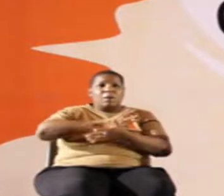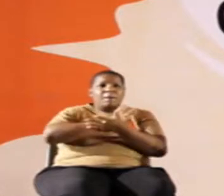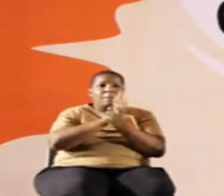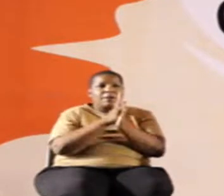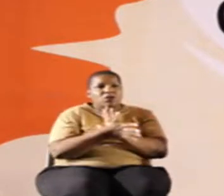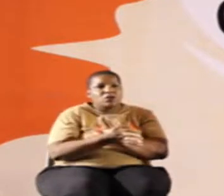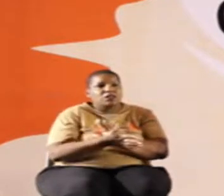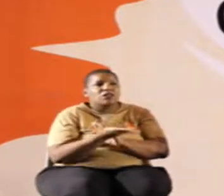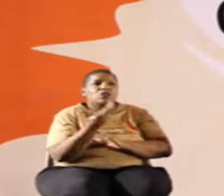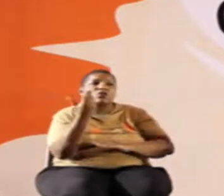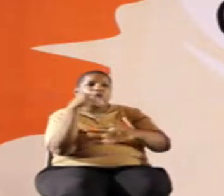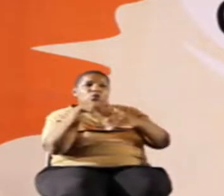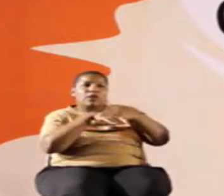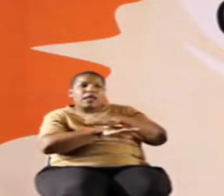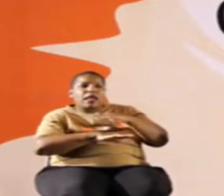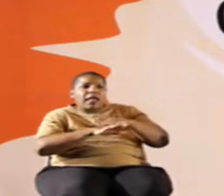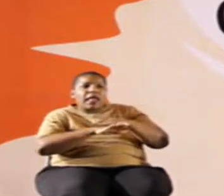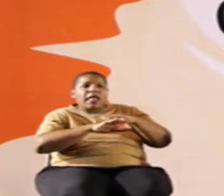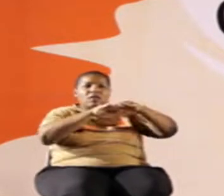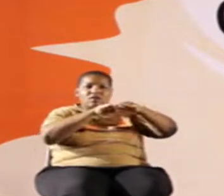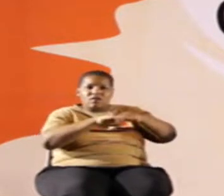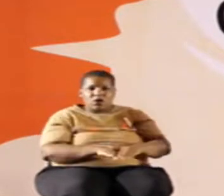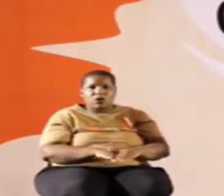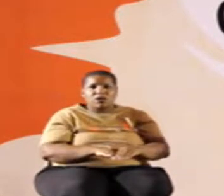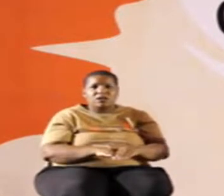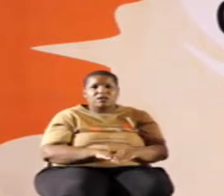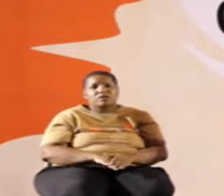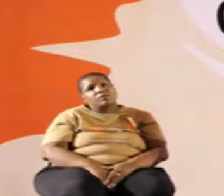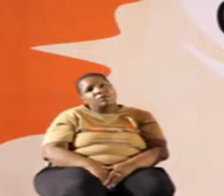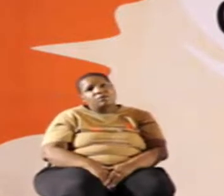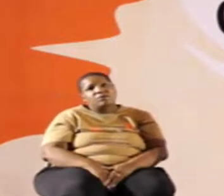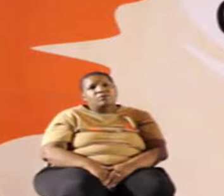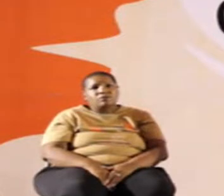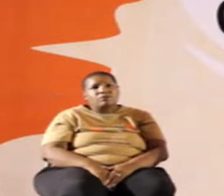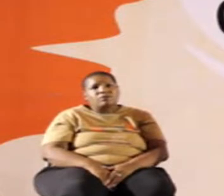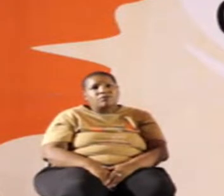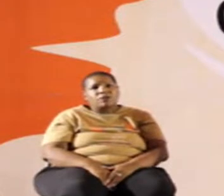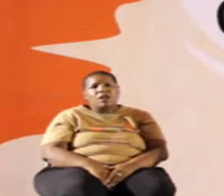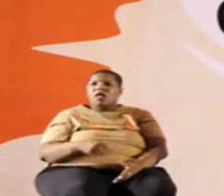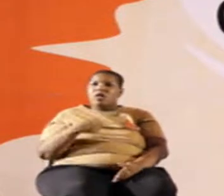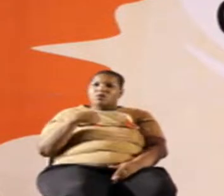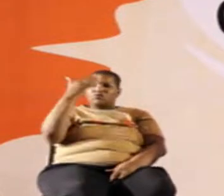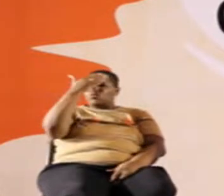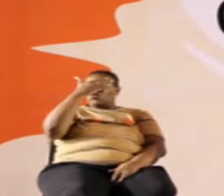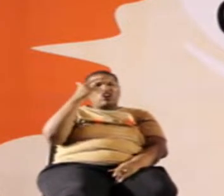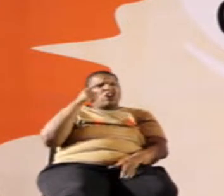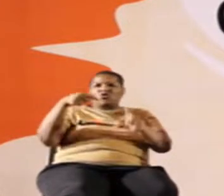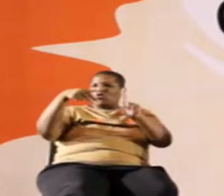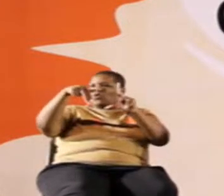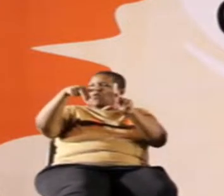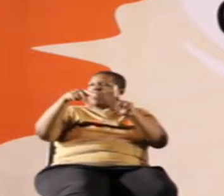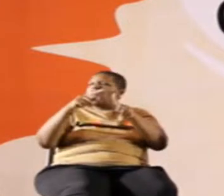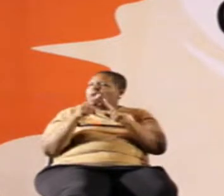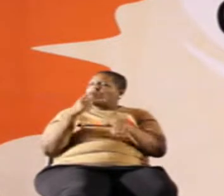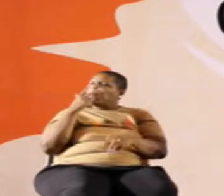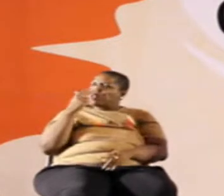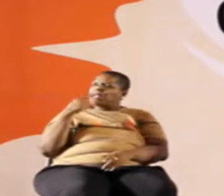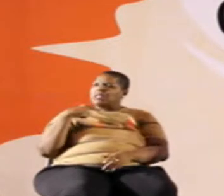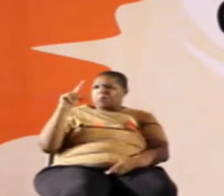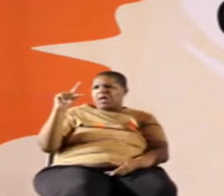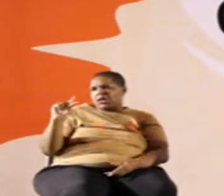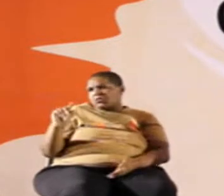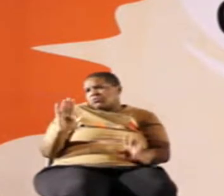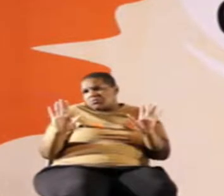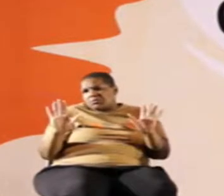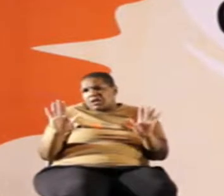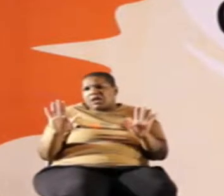preconceito, subordinação e inferiorização. Olha, Elisa, eu não vejo novela, mas parece que cada vez menos. Não